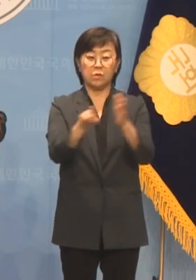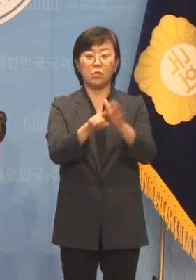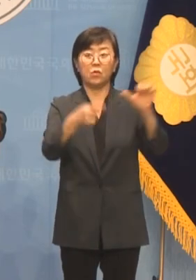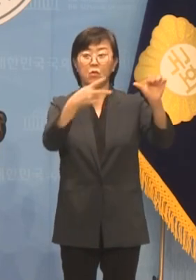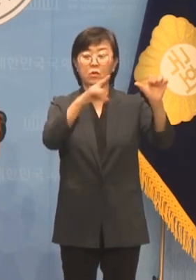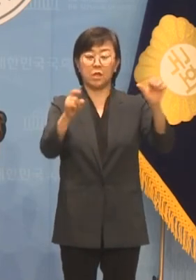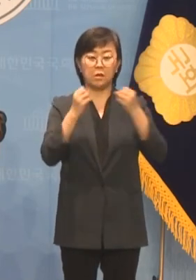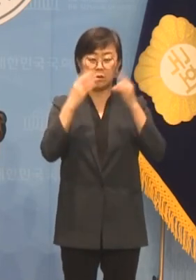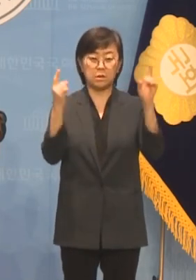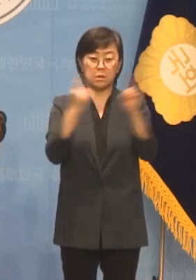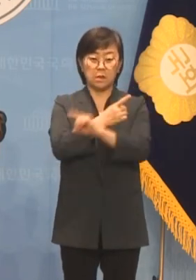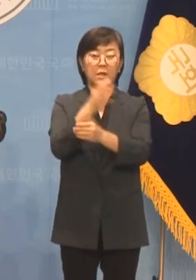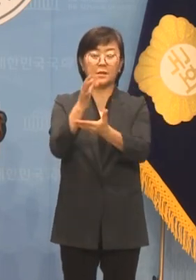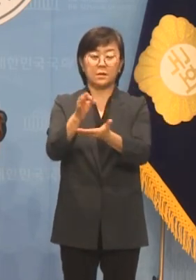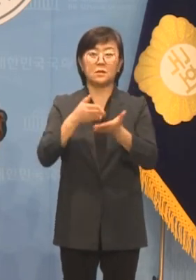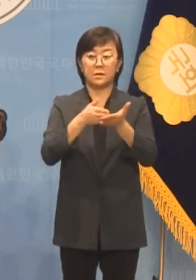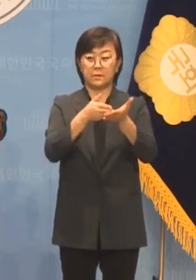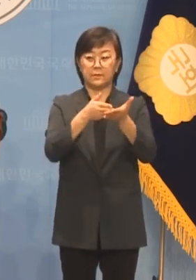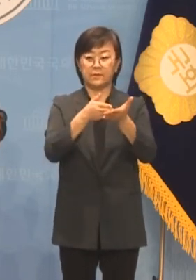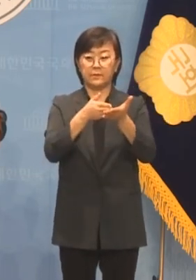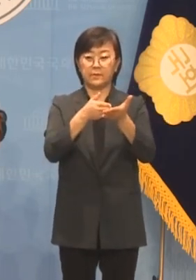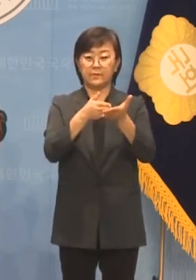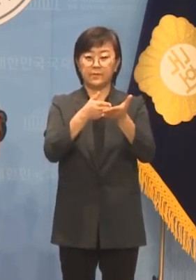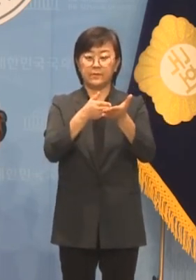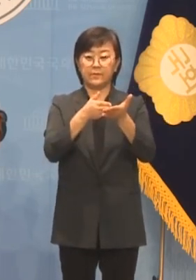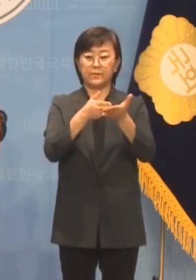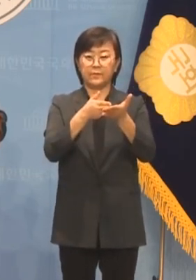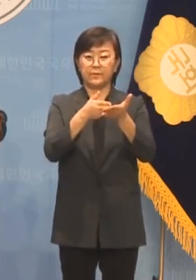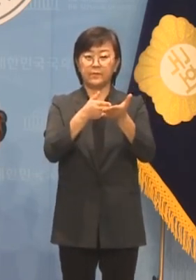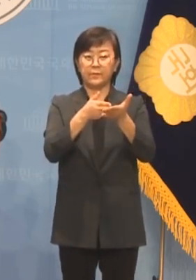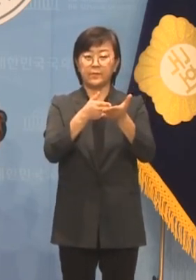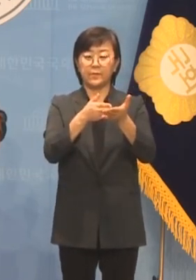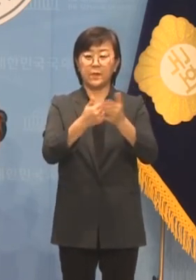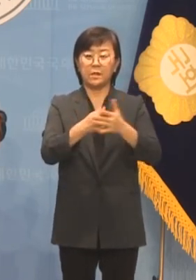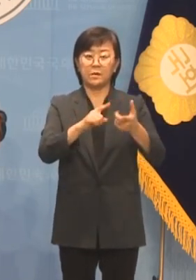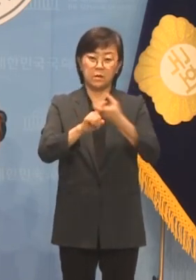5대 핵심 가치를 제안합니다. 최소